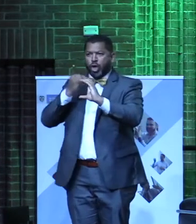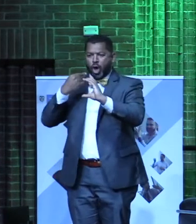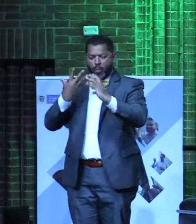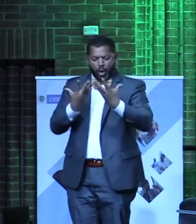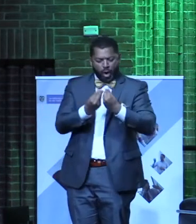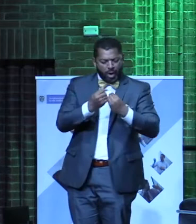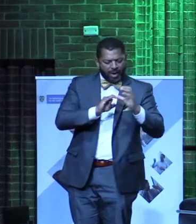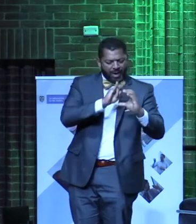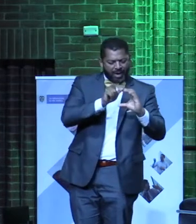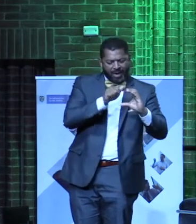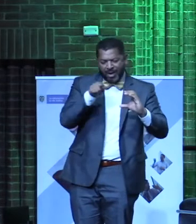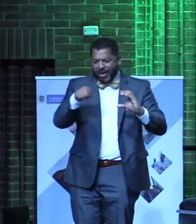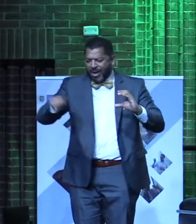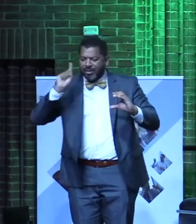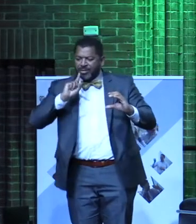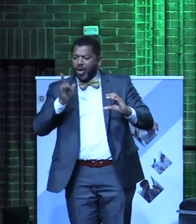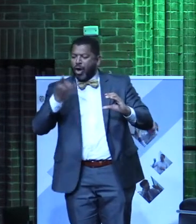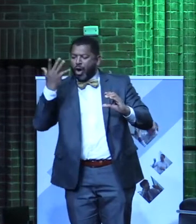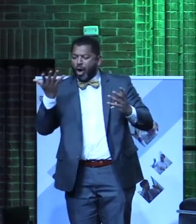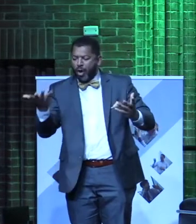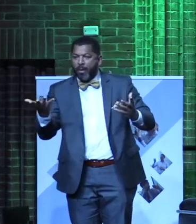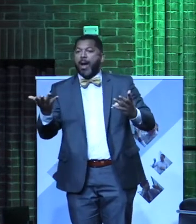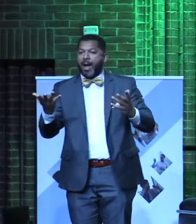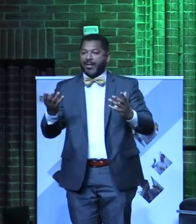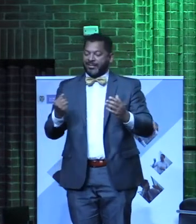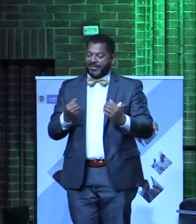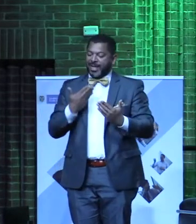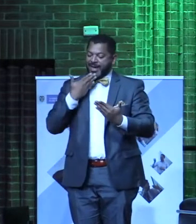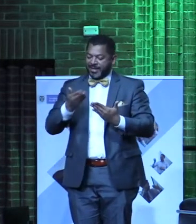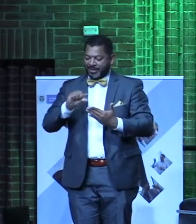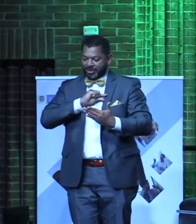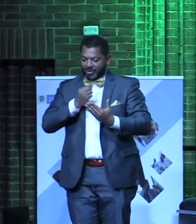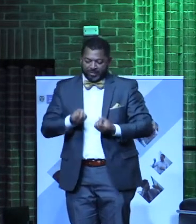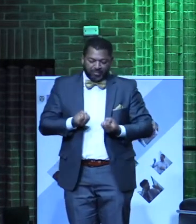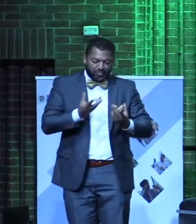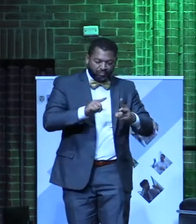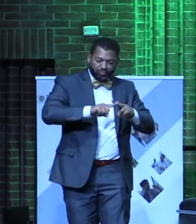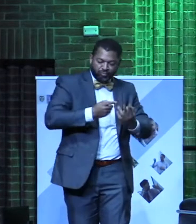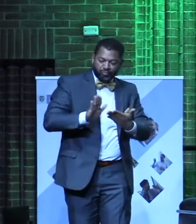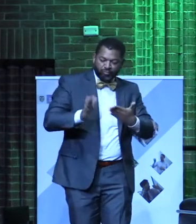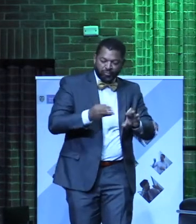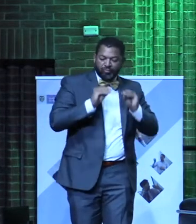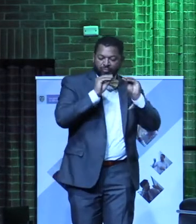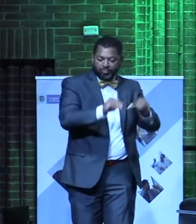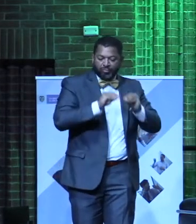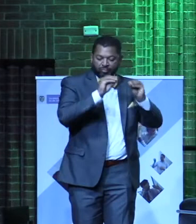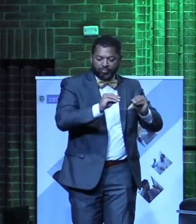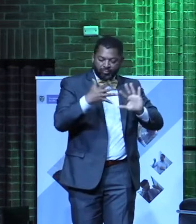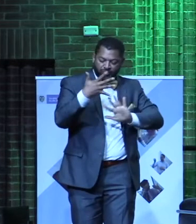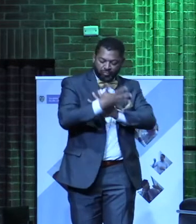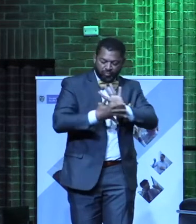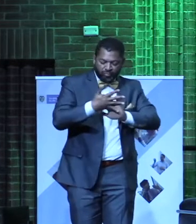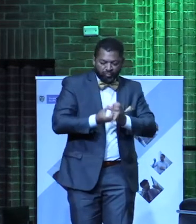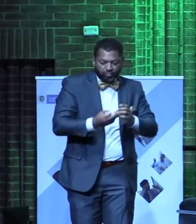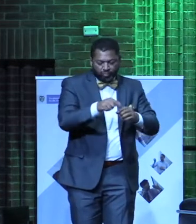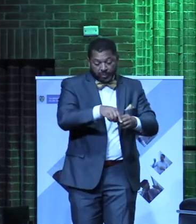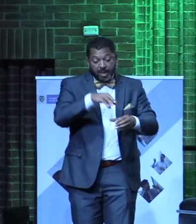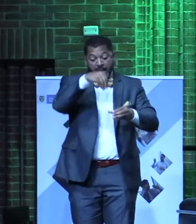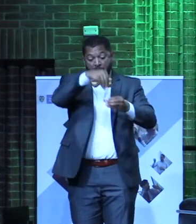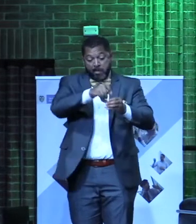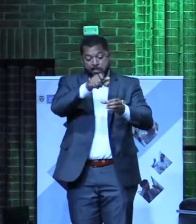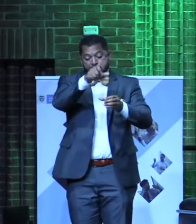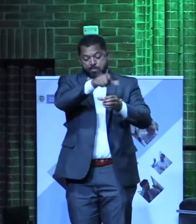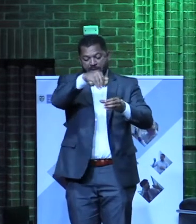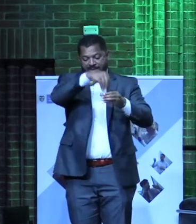pero a la par que hacemos eso con nuestros cursos y nuestros talleres de formación en lengua de señas para nuestros servidores